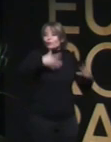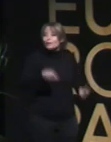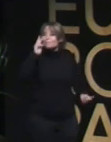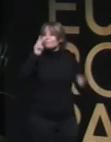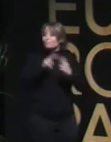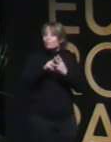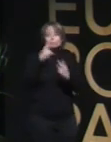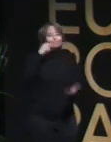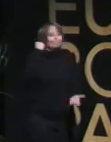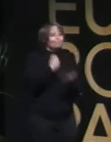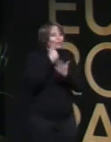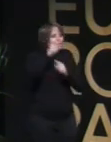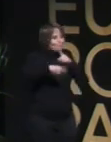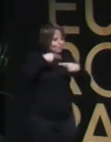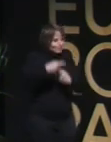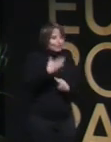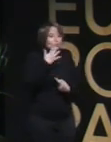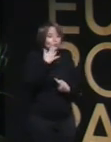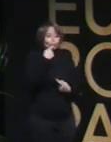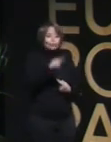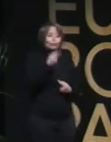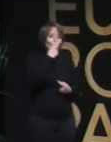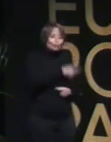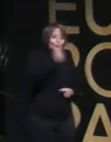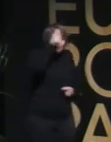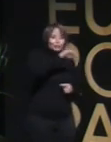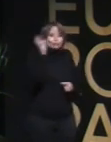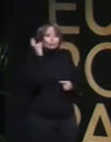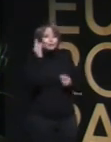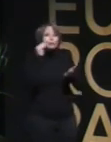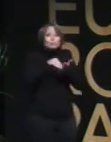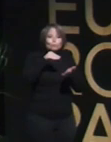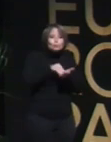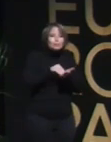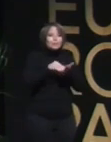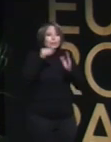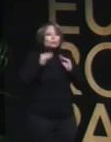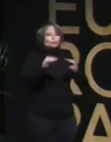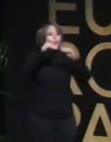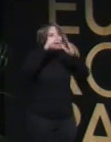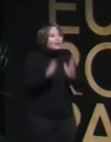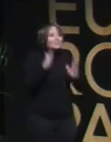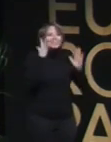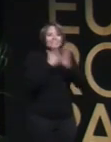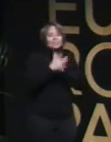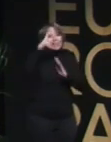con este hándicap. Yo por eso cuando digo que los niños y las niñas muchas veces de cómo están es con situaciones que ocurren en casa, no tiene que ver con negligencia, ¿vale?